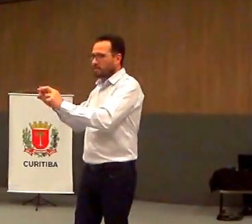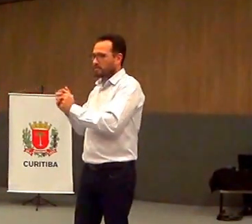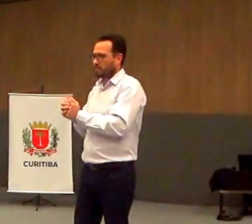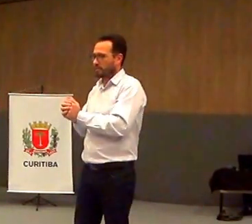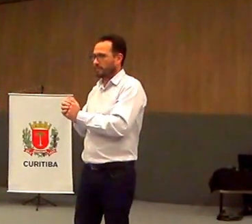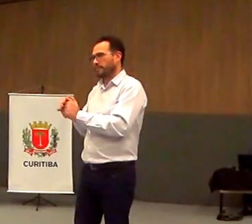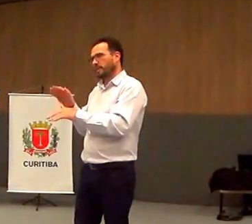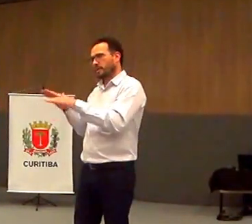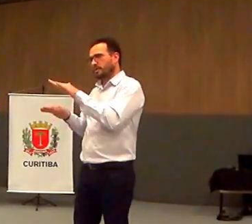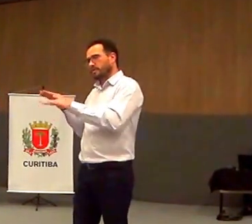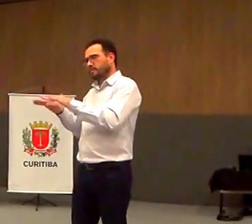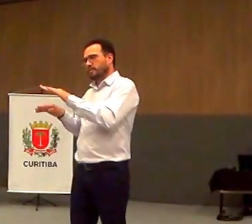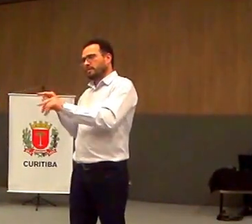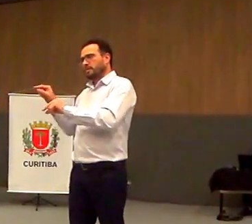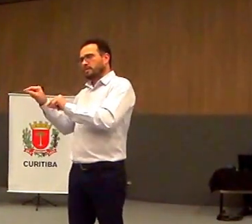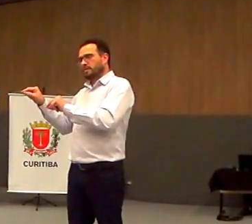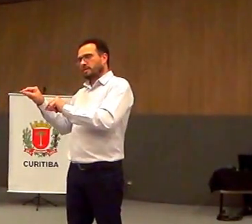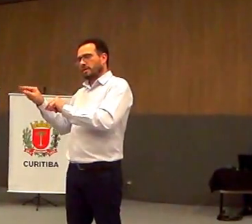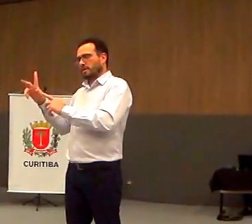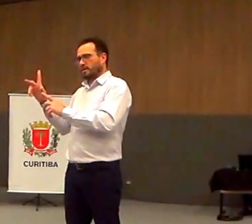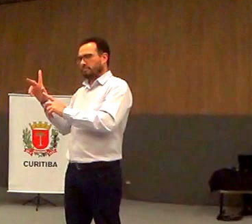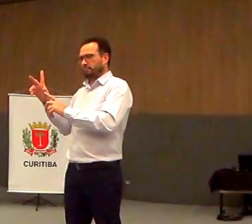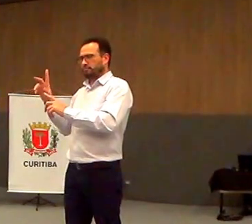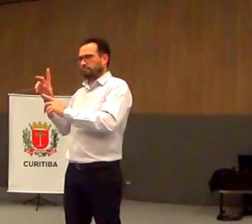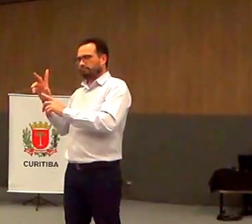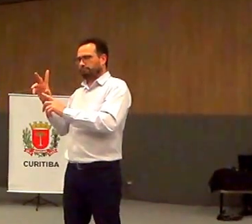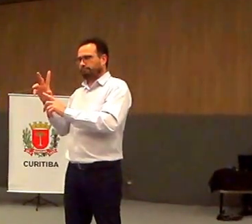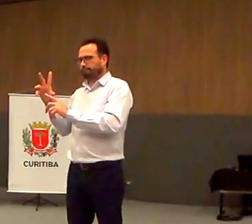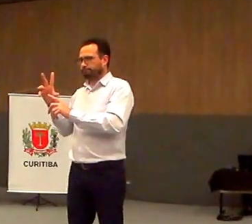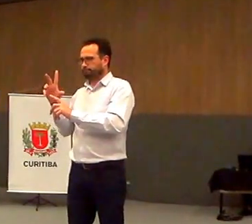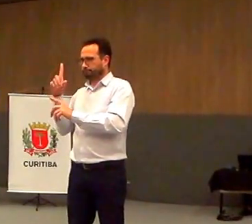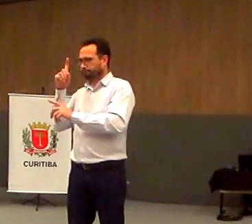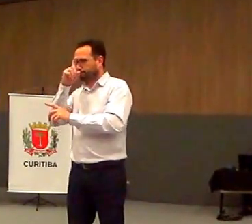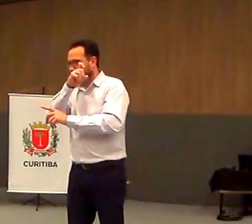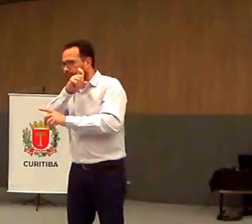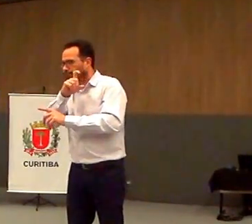de negligência ou outros tipos de maus tratos, né,